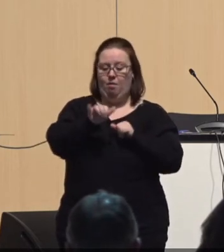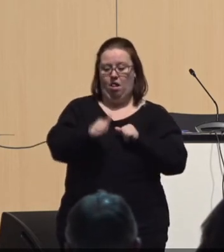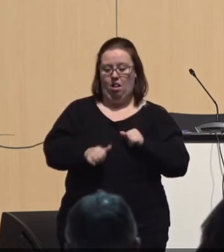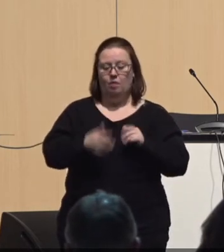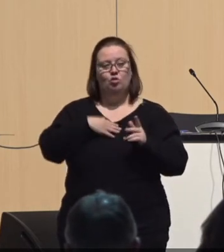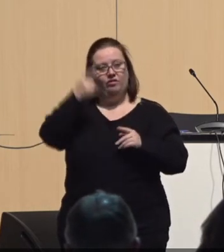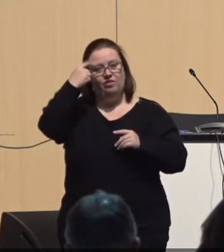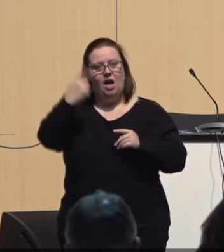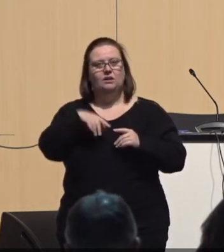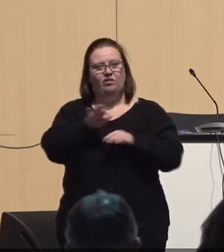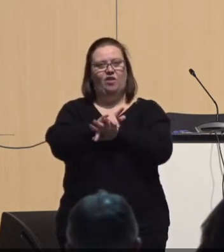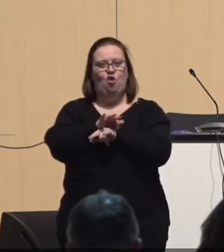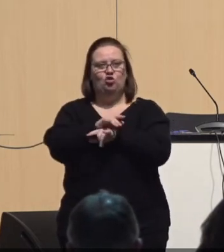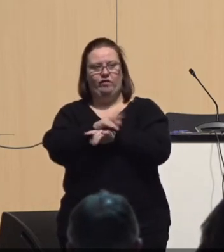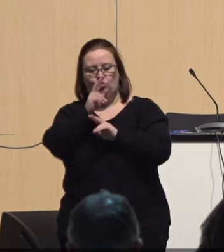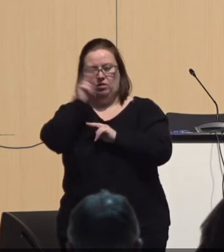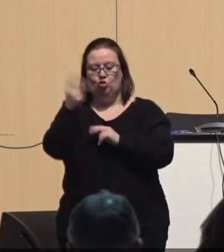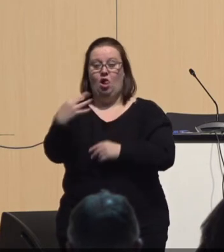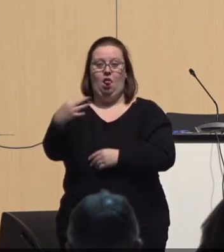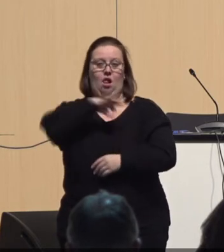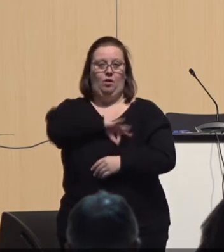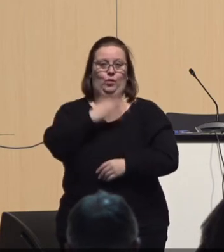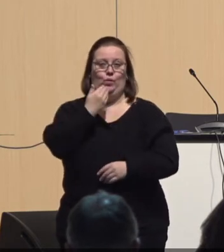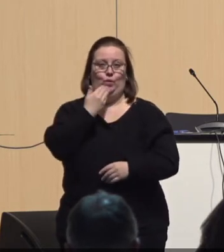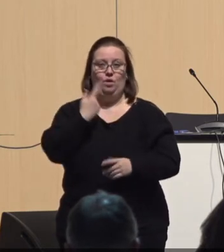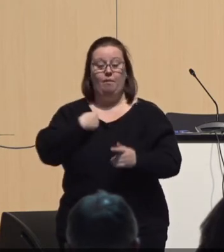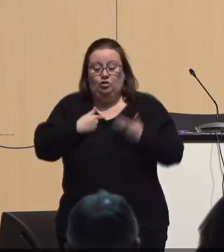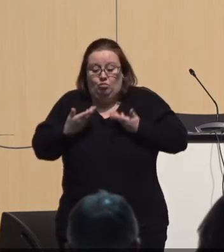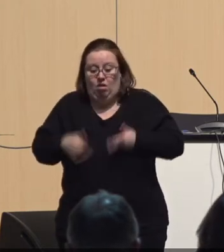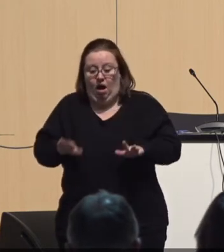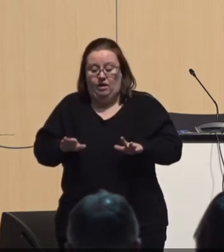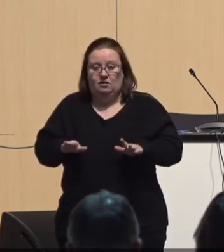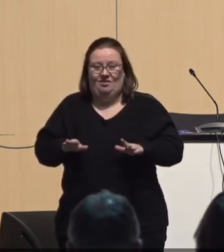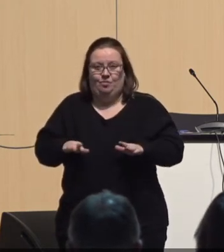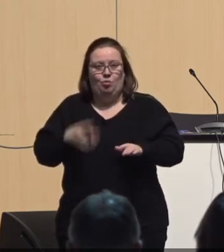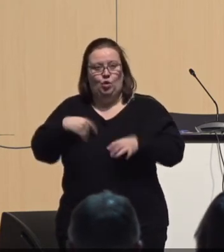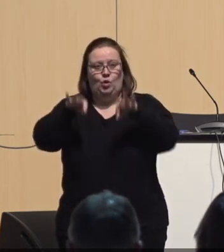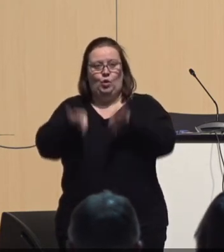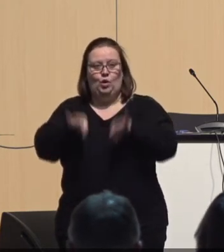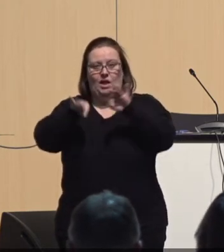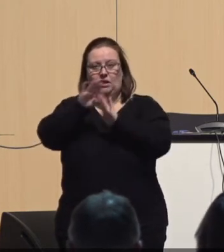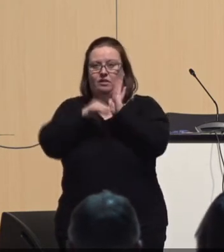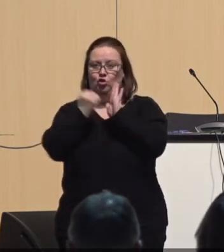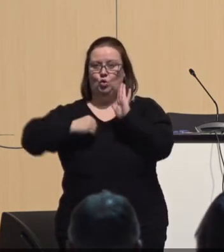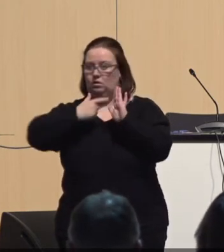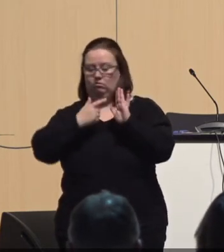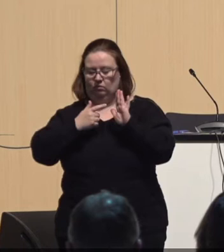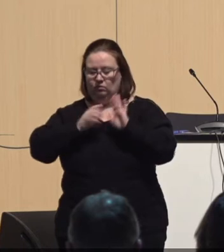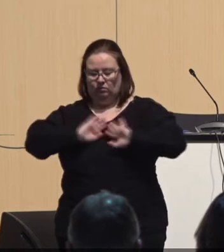dem Hintergrund einer sehr wirtschaftlichen Betrachtung. Und dennoch sind wir nicht bereit, gegen Punkte des Hygienegesetzes zu verstoßen,